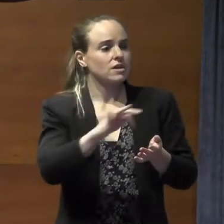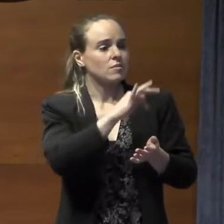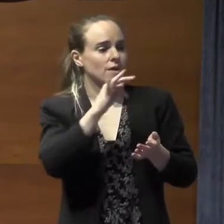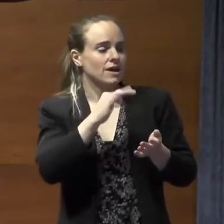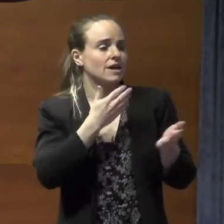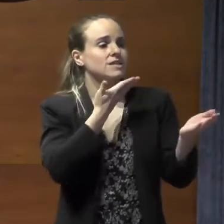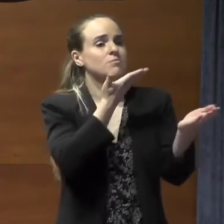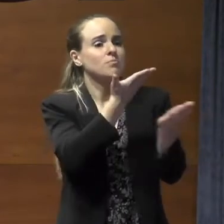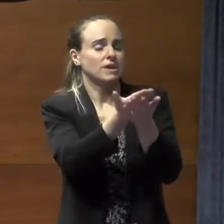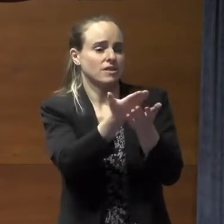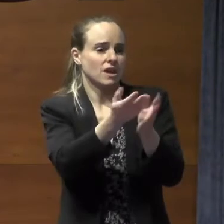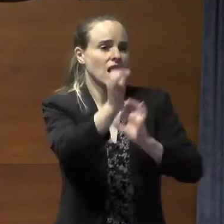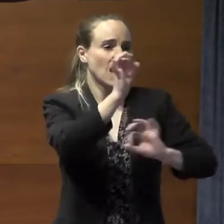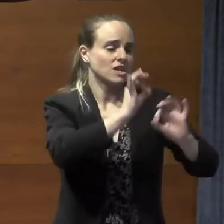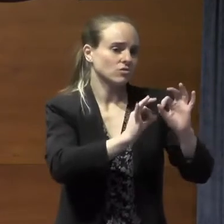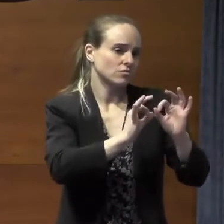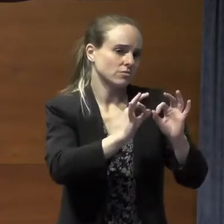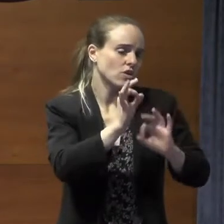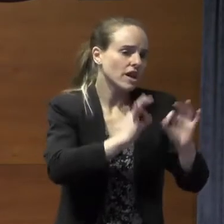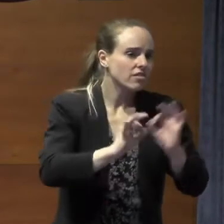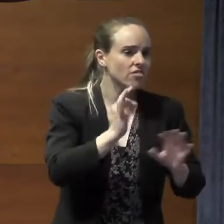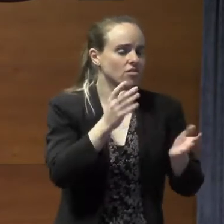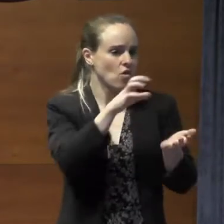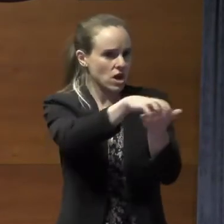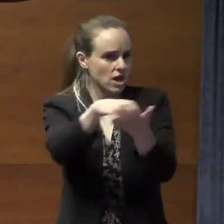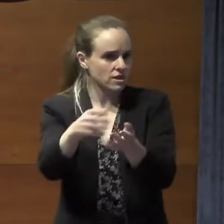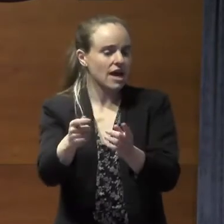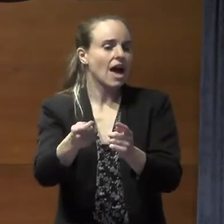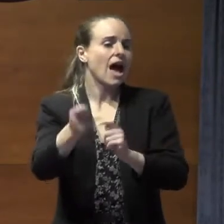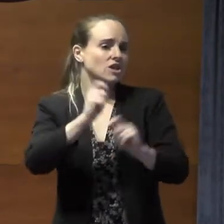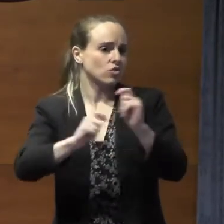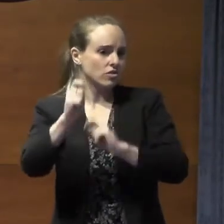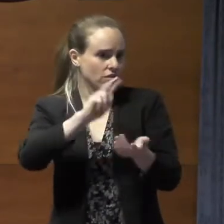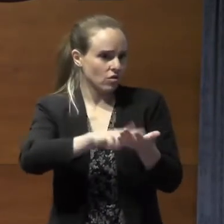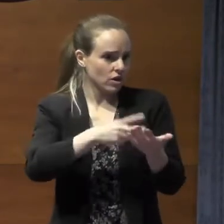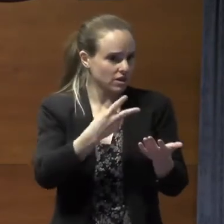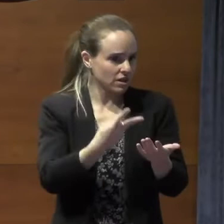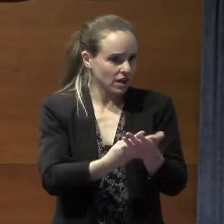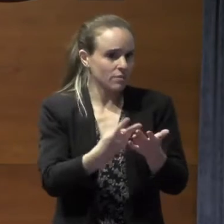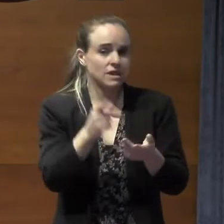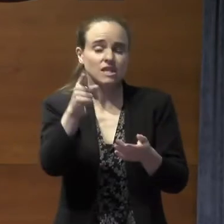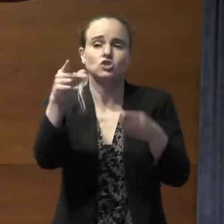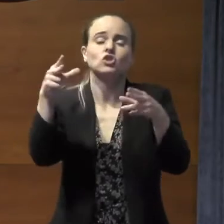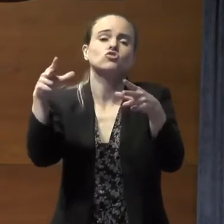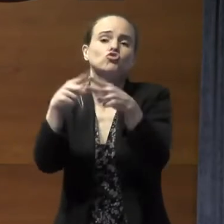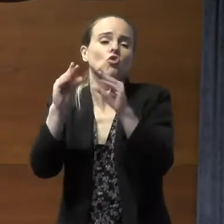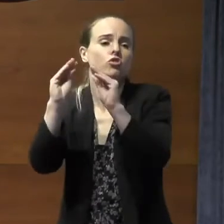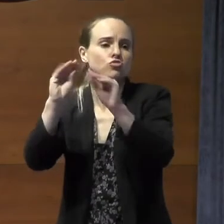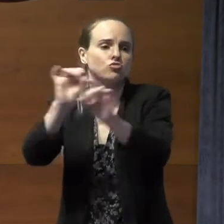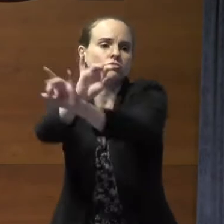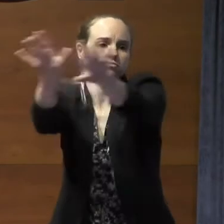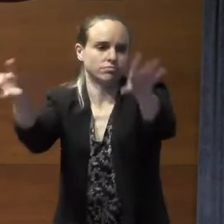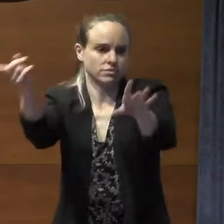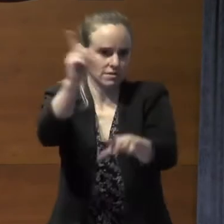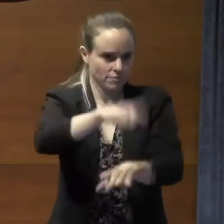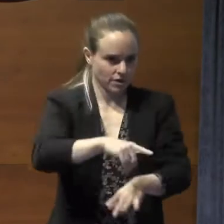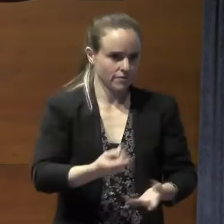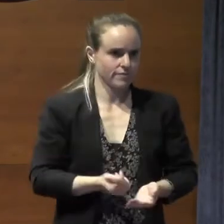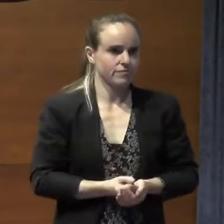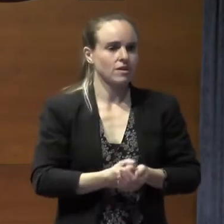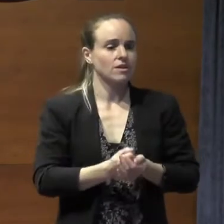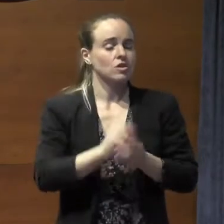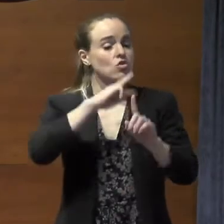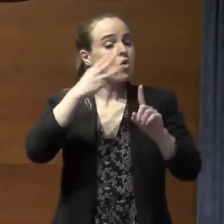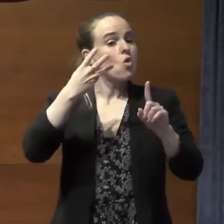la colaboración de asociaciones para que se enviaran a sus personas asociadas. Estuvo durante